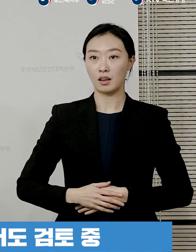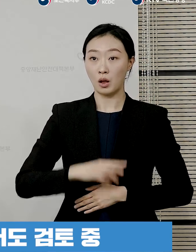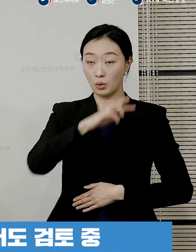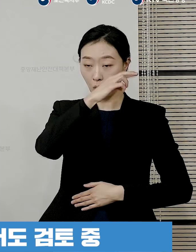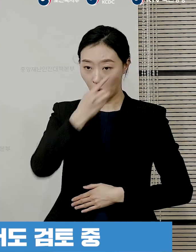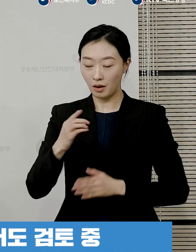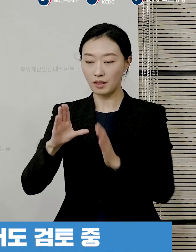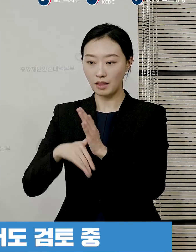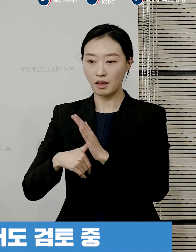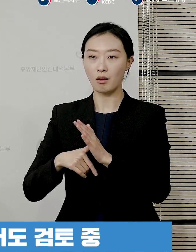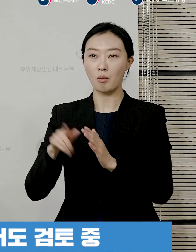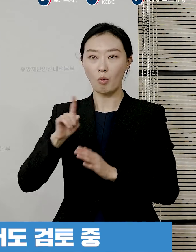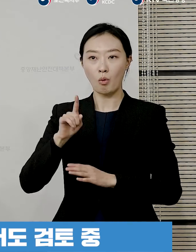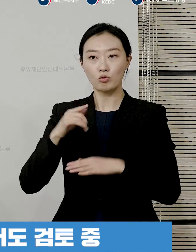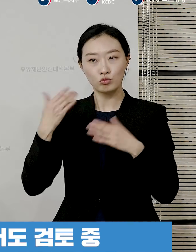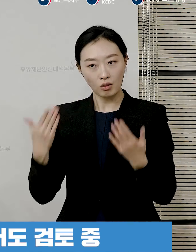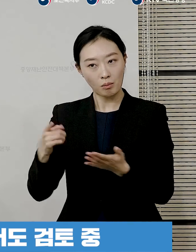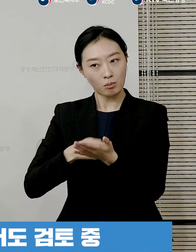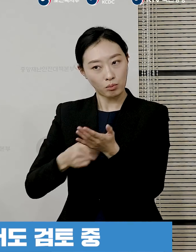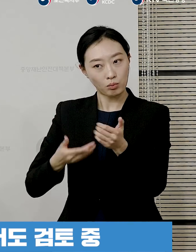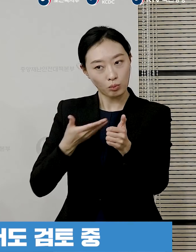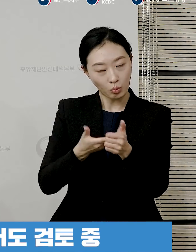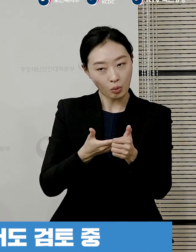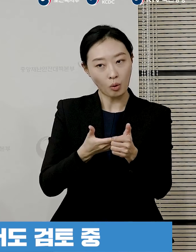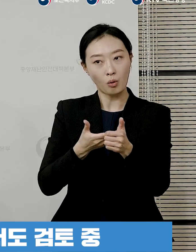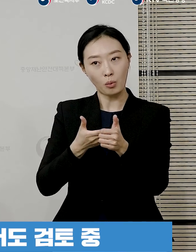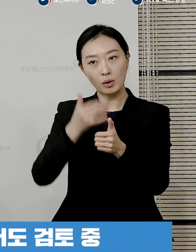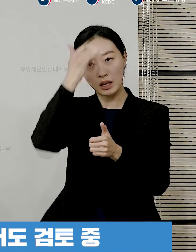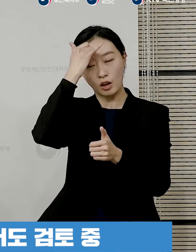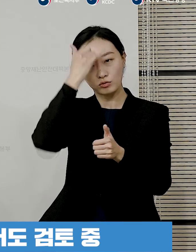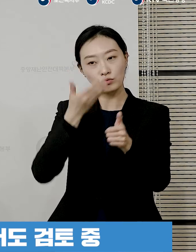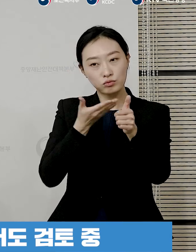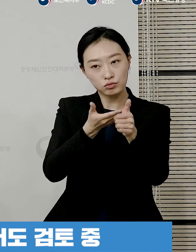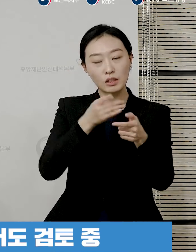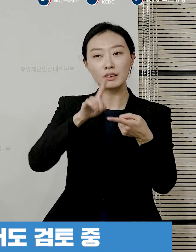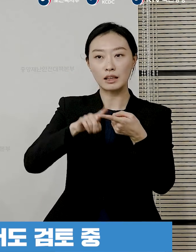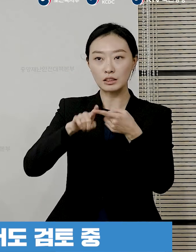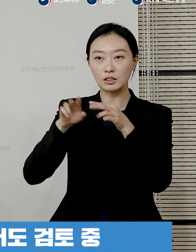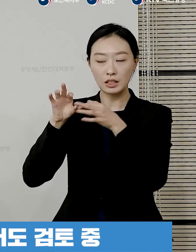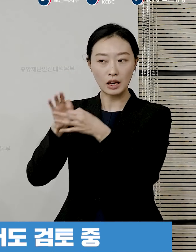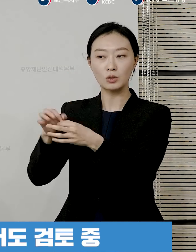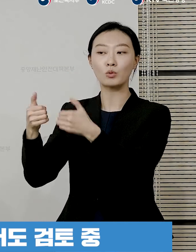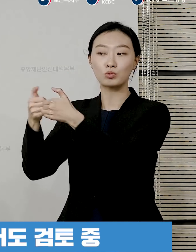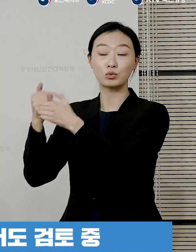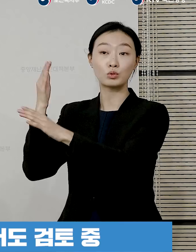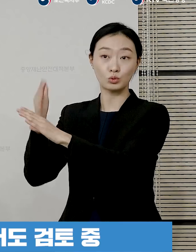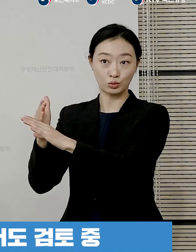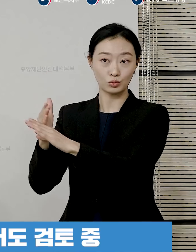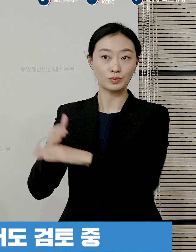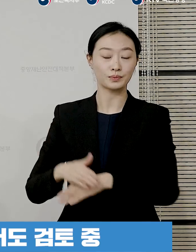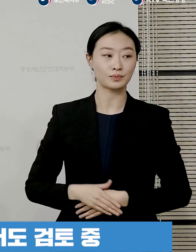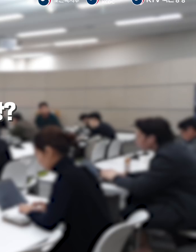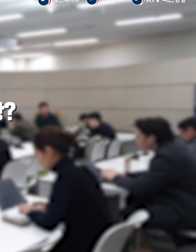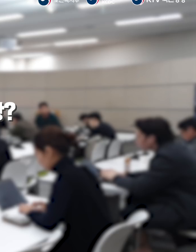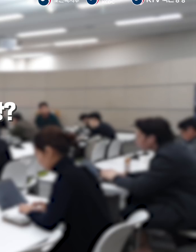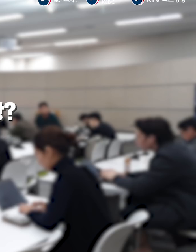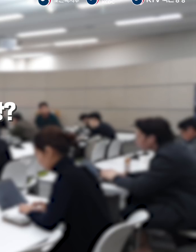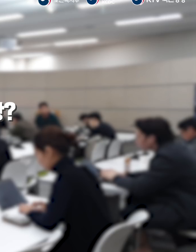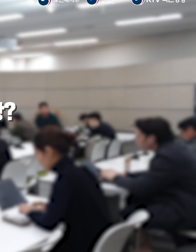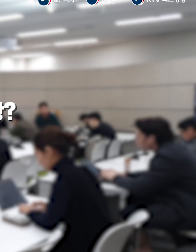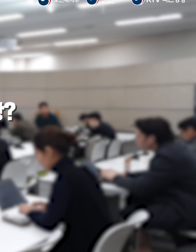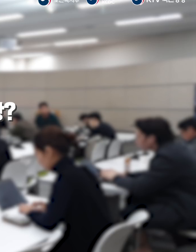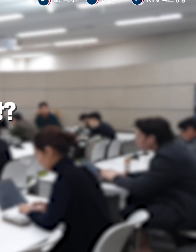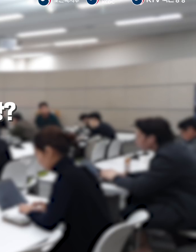적절한 그 포상이나 이러한 예우에 대해서도 아울러 검토하고 있다라는 말씀을 드립니다.